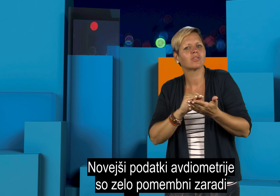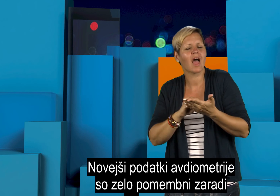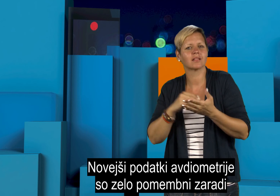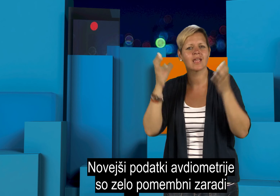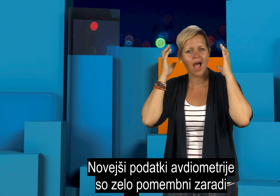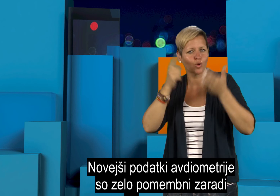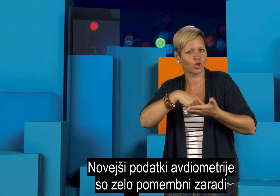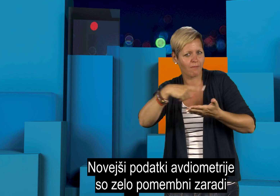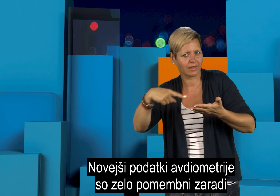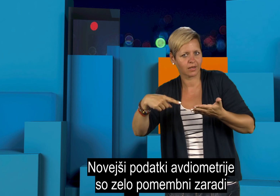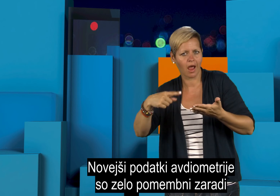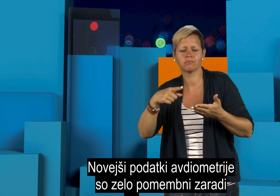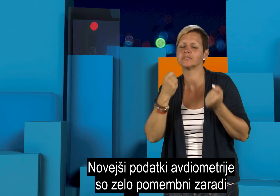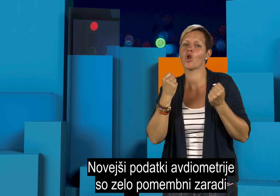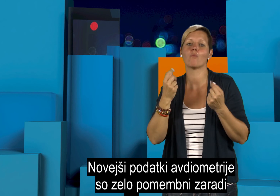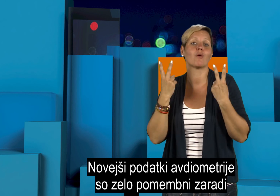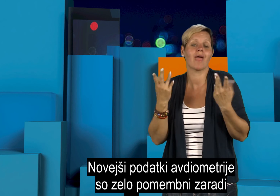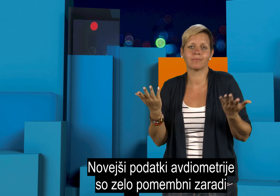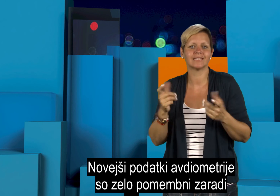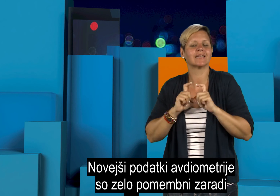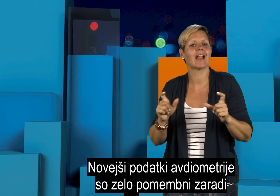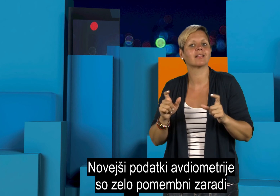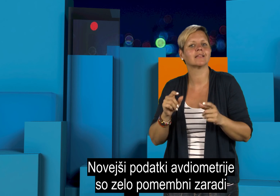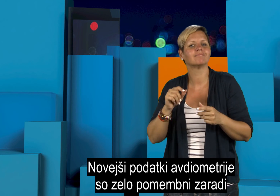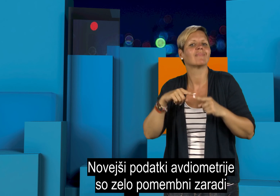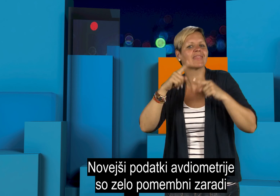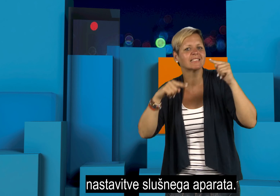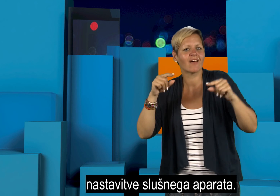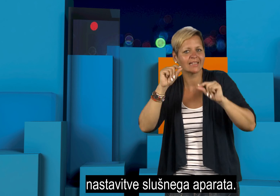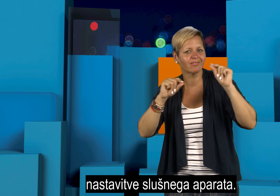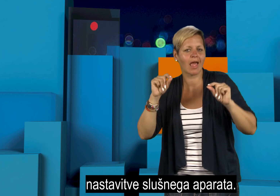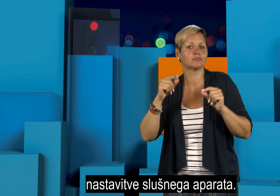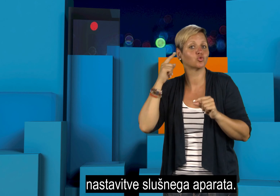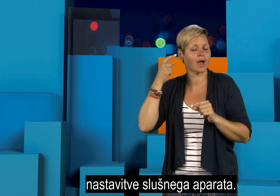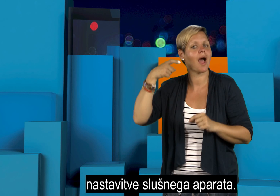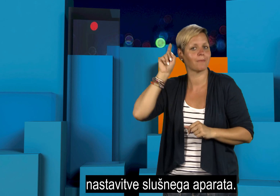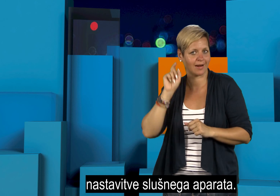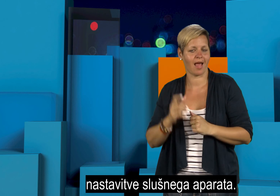Novejši podatki audiometrije so zelo pomembni zaradi nastavitve slušnega aparata.